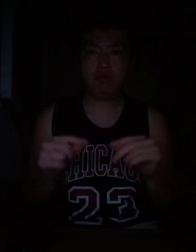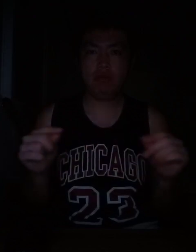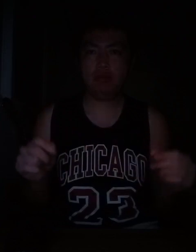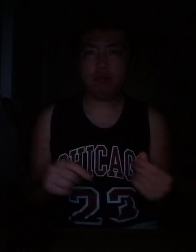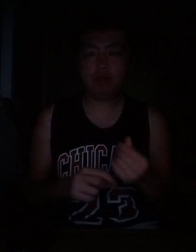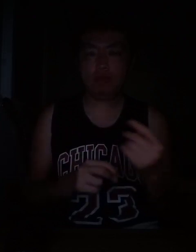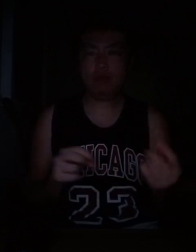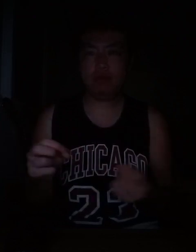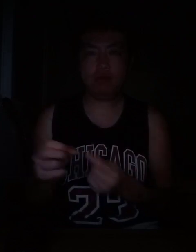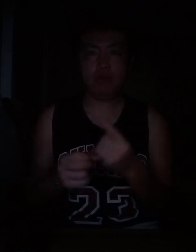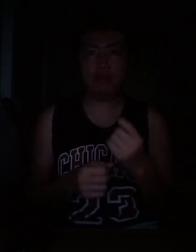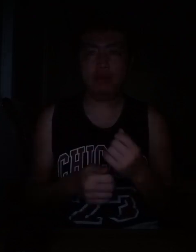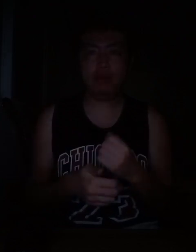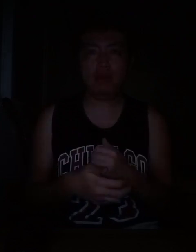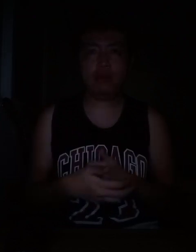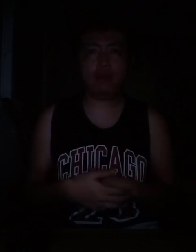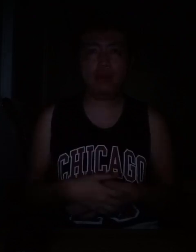정비를 추진할 계획입니다.